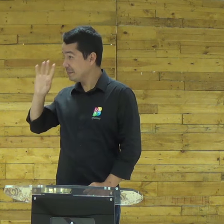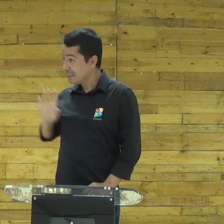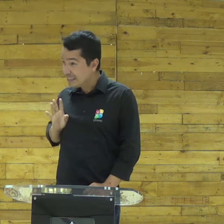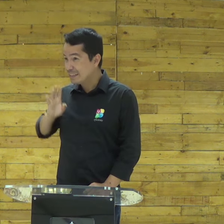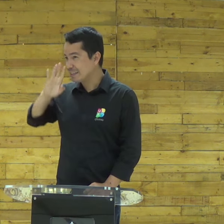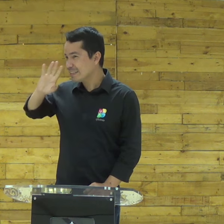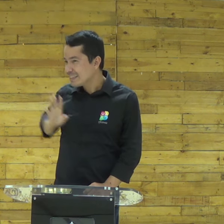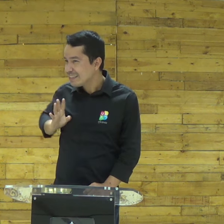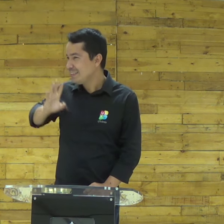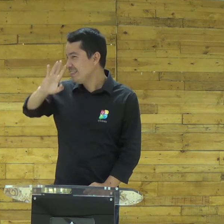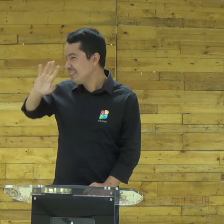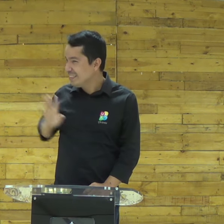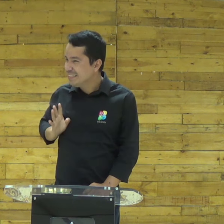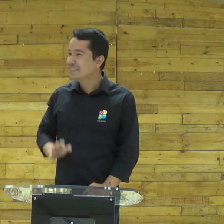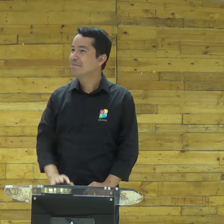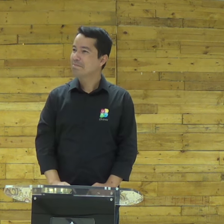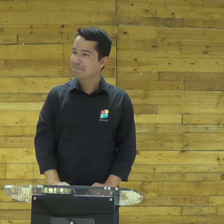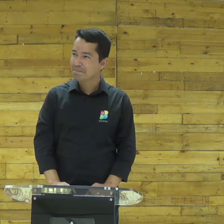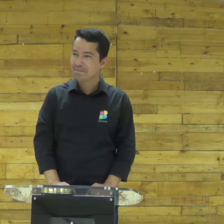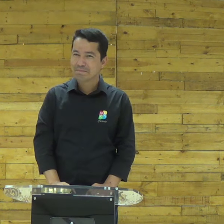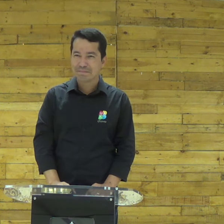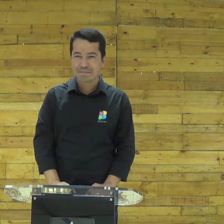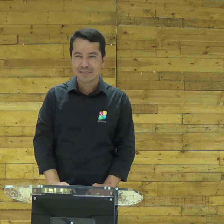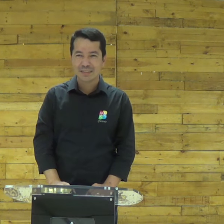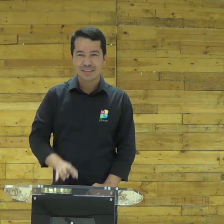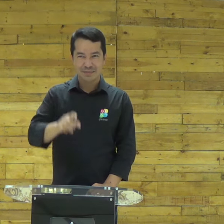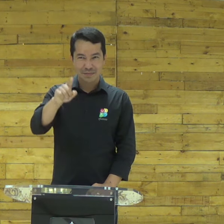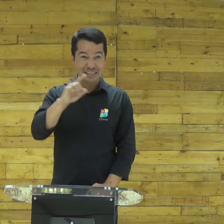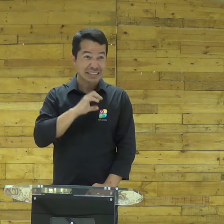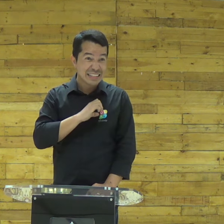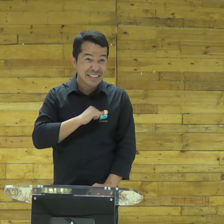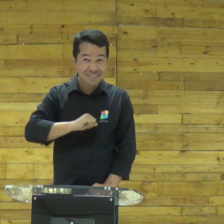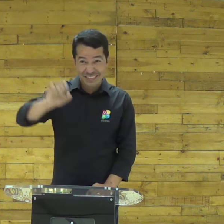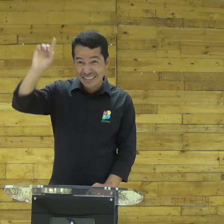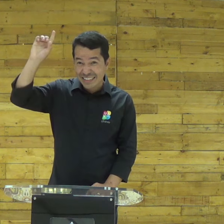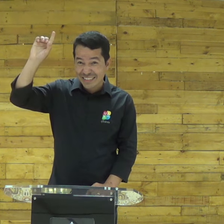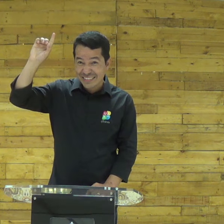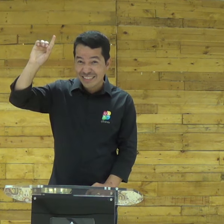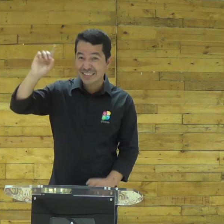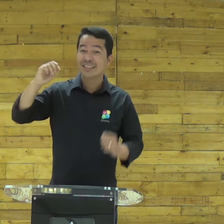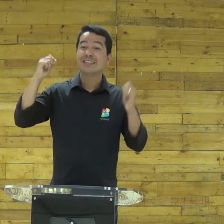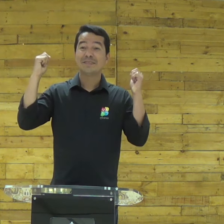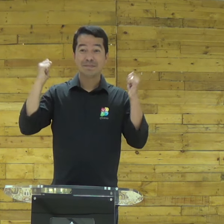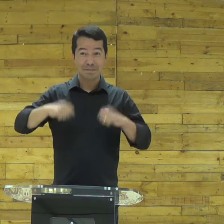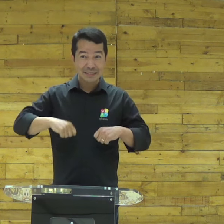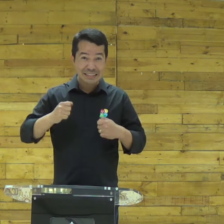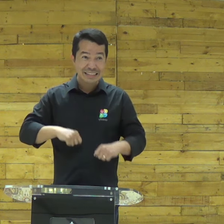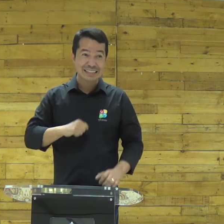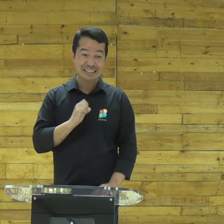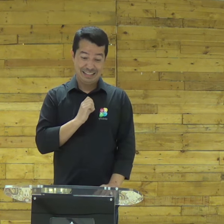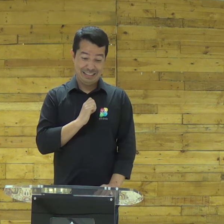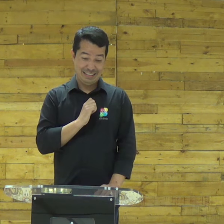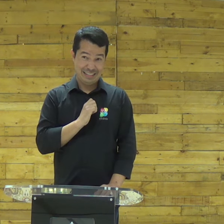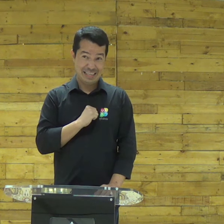amar as pessoas que são contra você você ama Deus você precisa